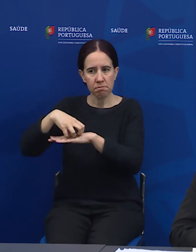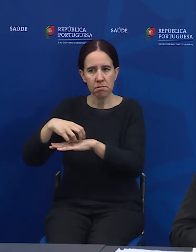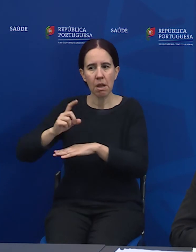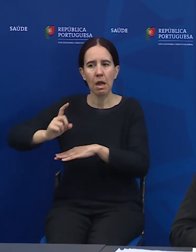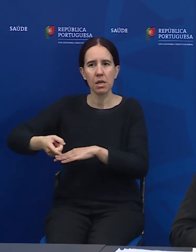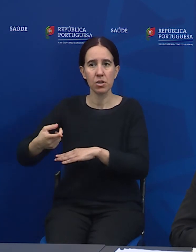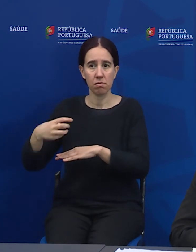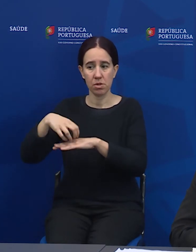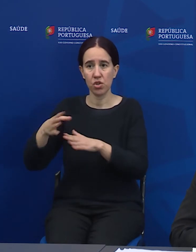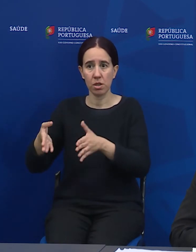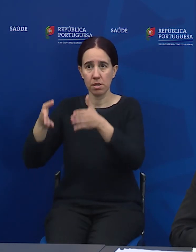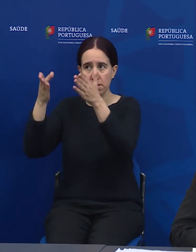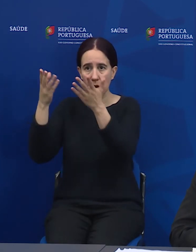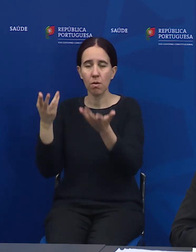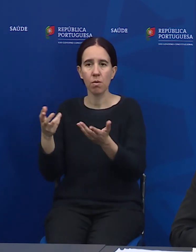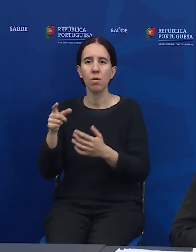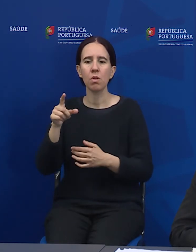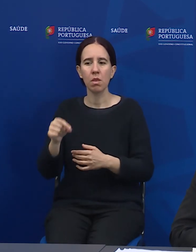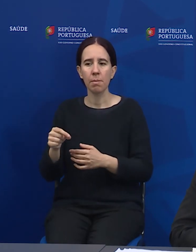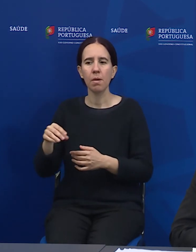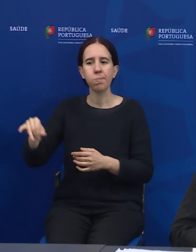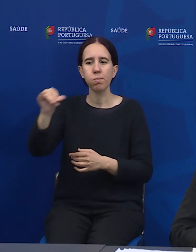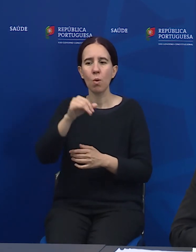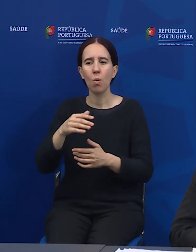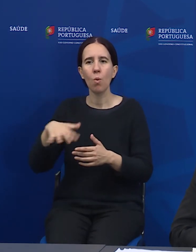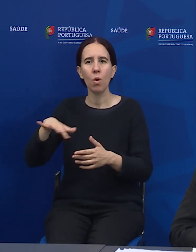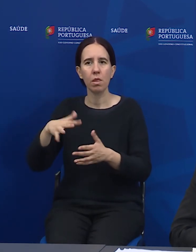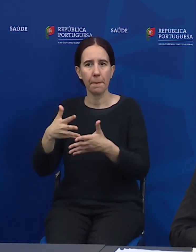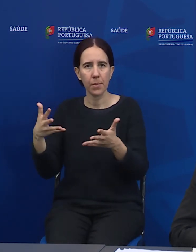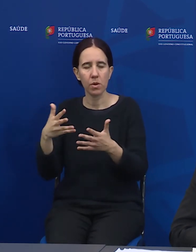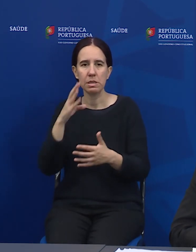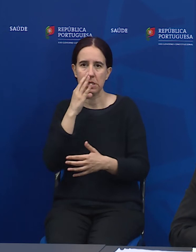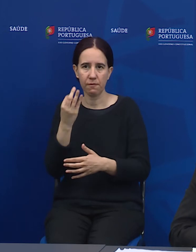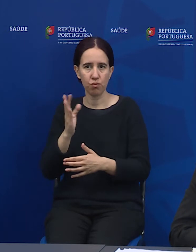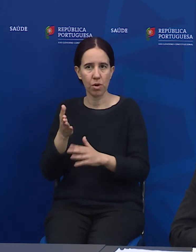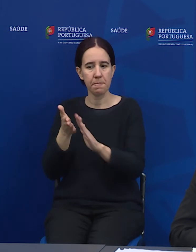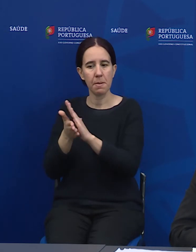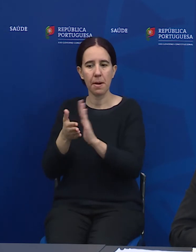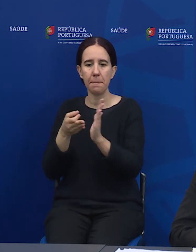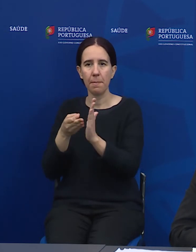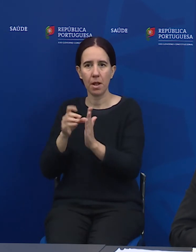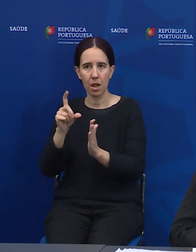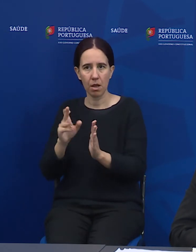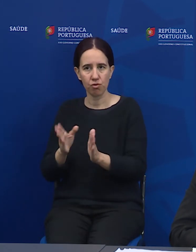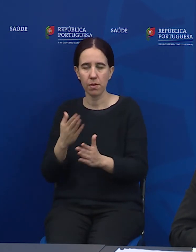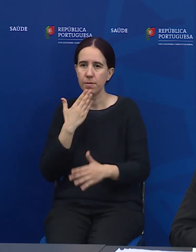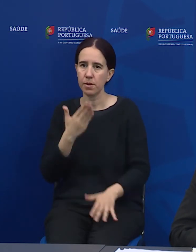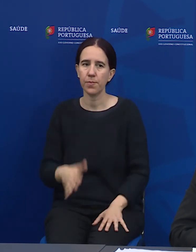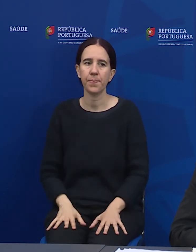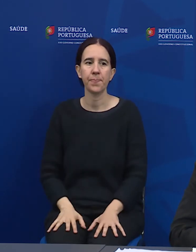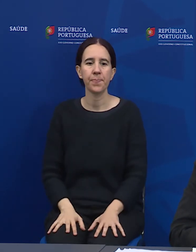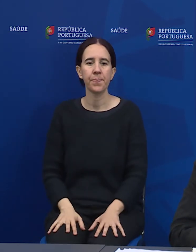que tipo de instalações são onde é que estão concentradas no evitaria mente isso já estão a receber os dentes dos laços obrigado bom